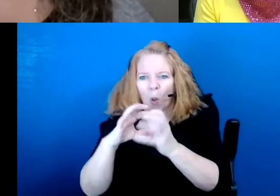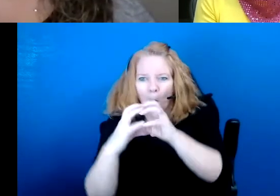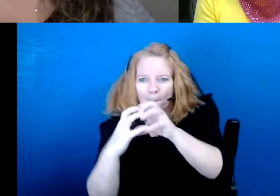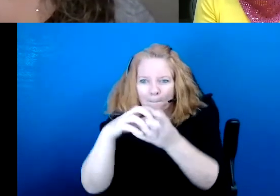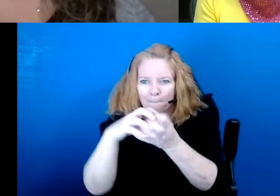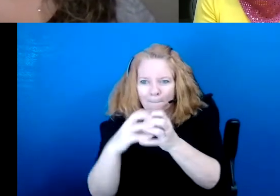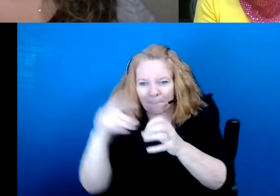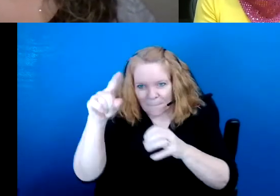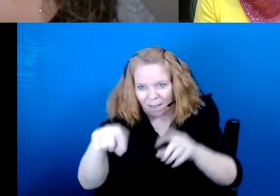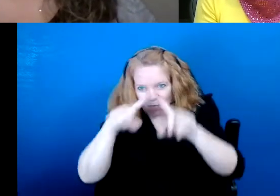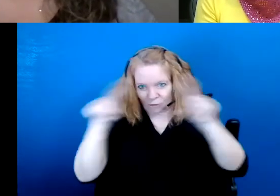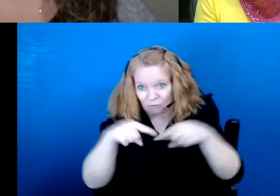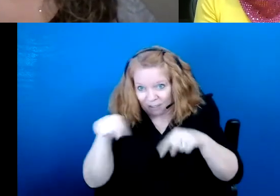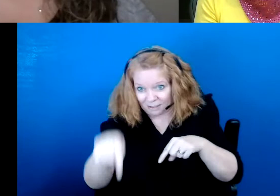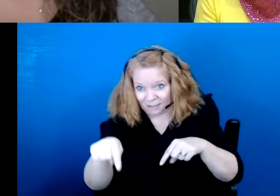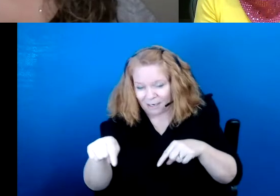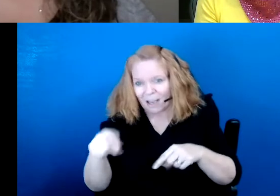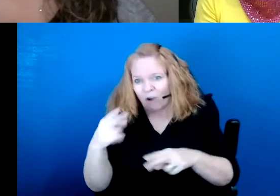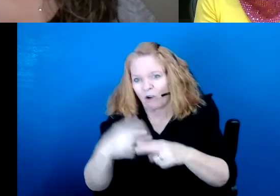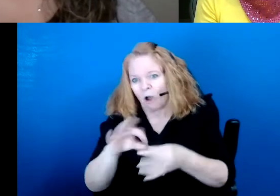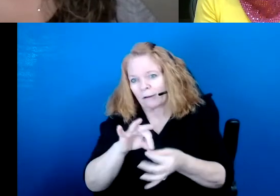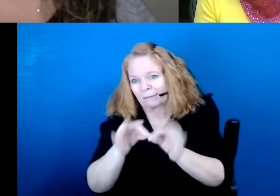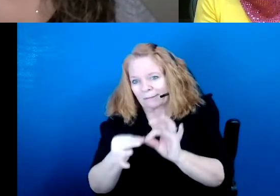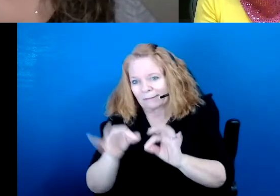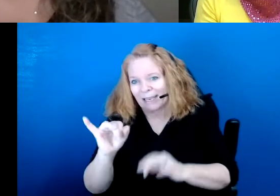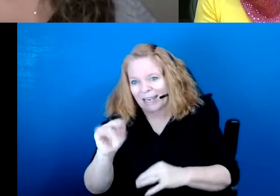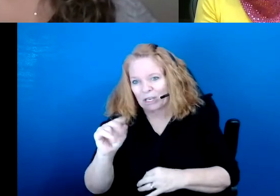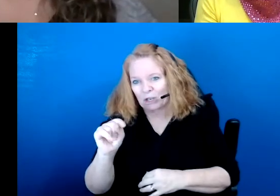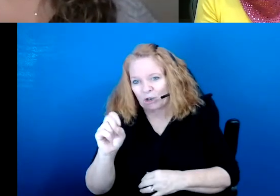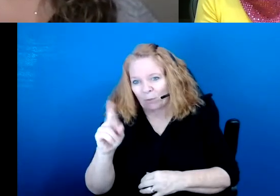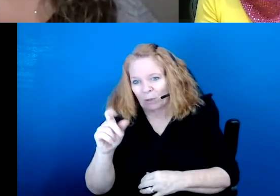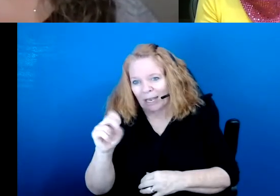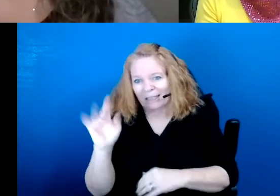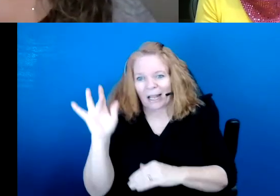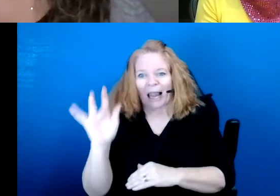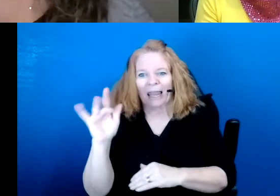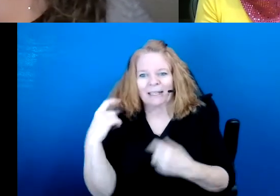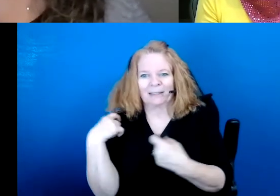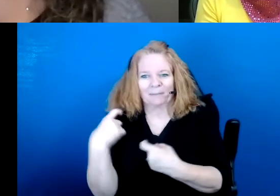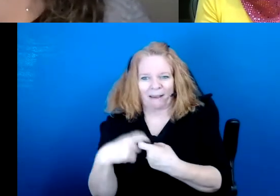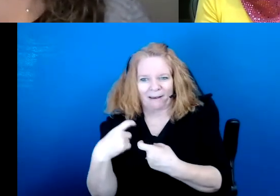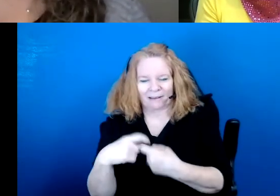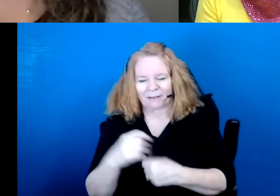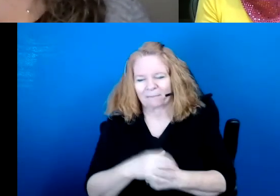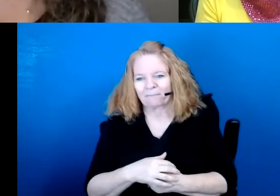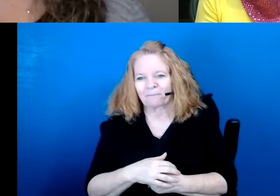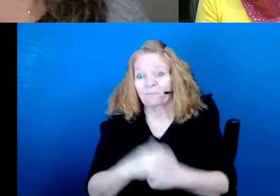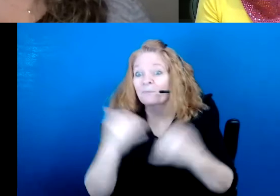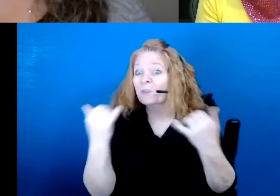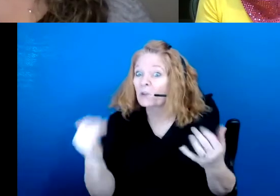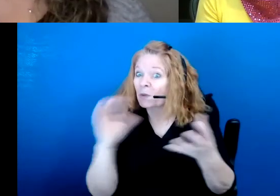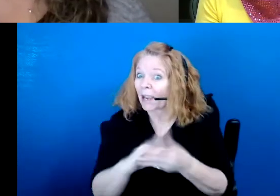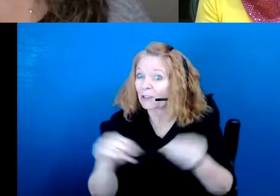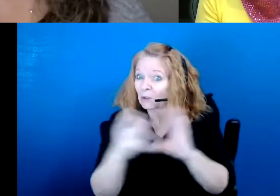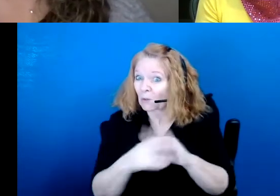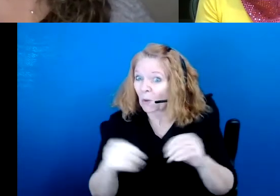este programa escuchando el español pueden ver abajo el glóbulo en el glóbulo